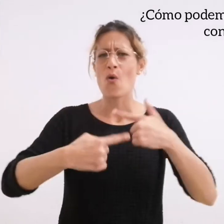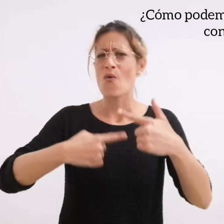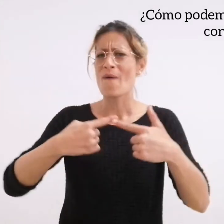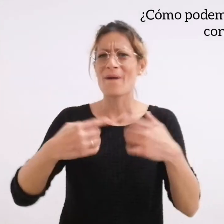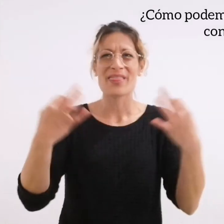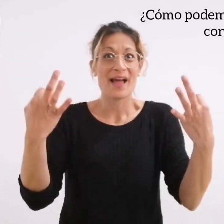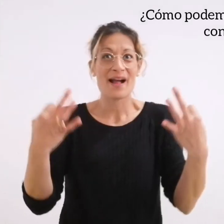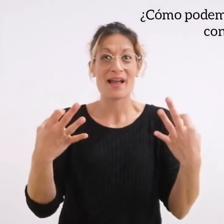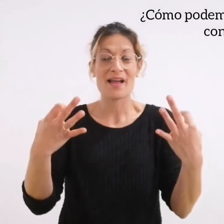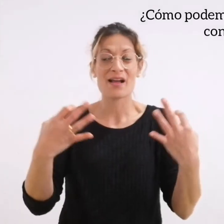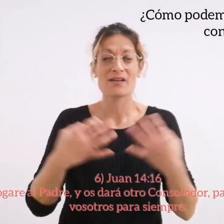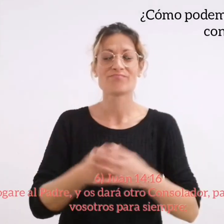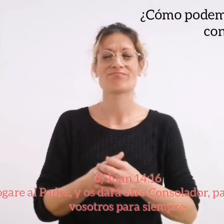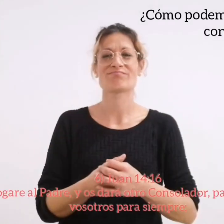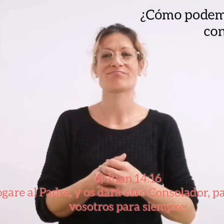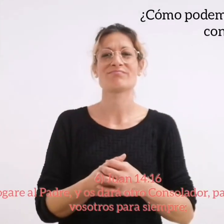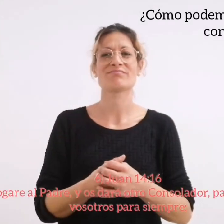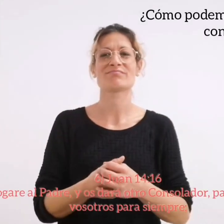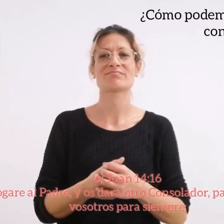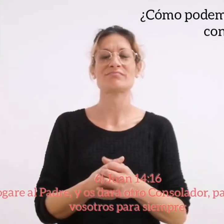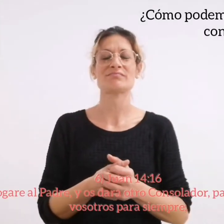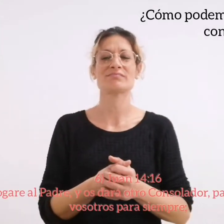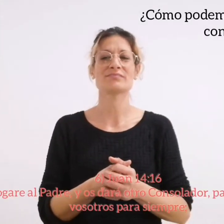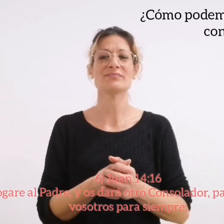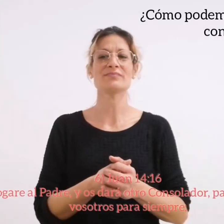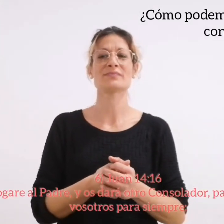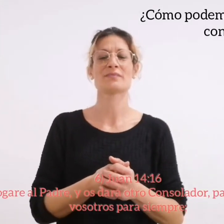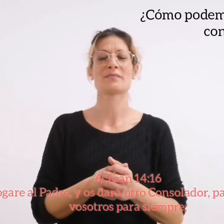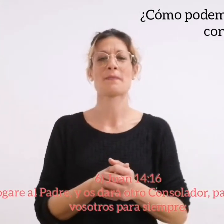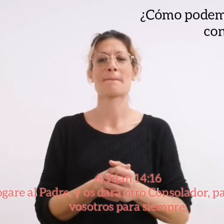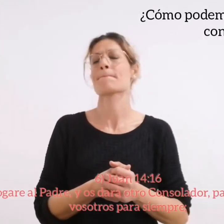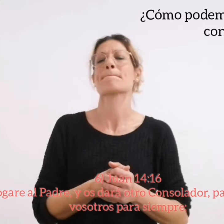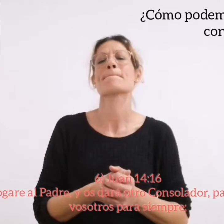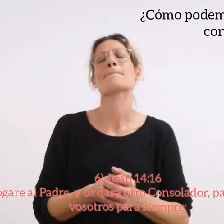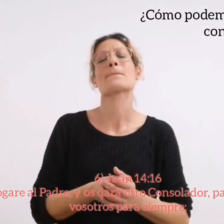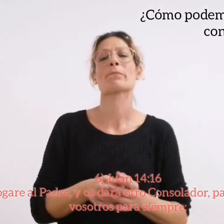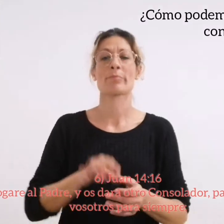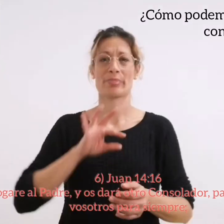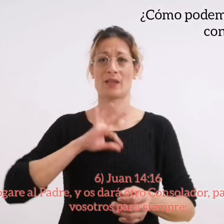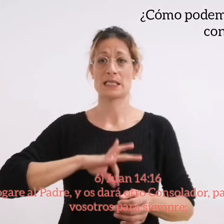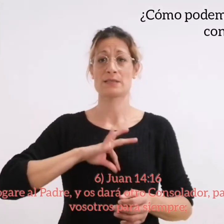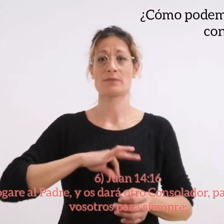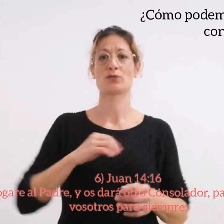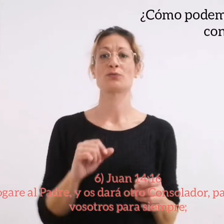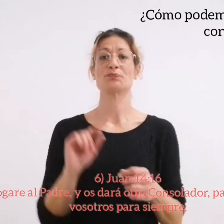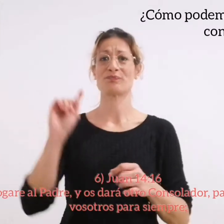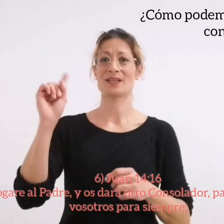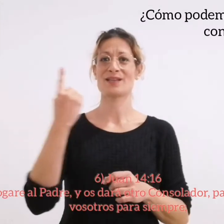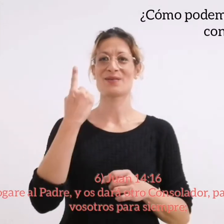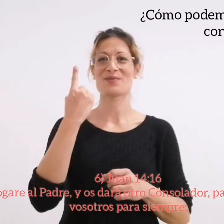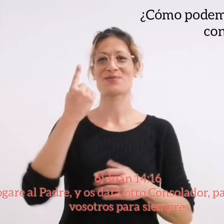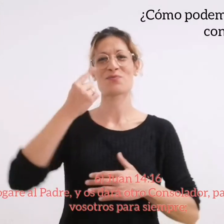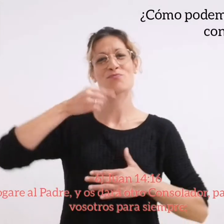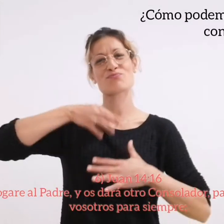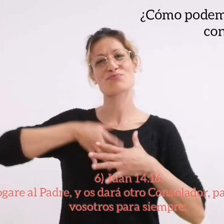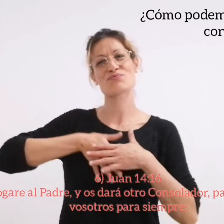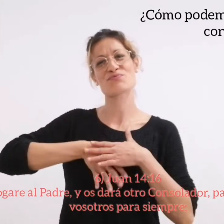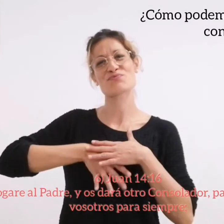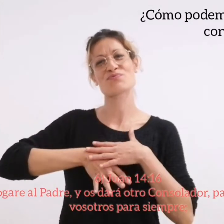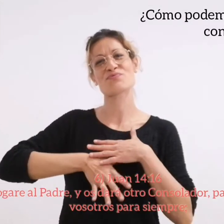en Juan 14:16, el Espíritu de Dios vuelve a nuestras vidas. El Espíritu de Dios